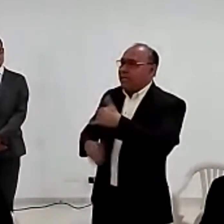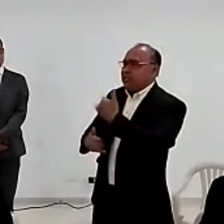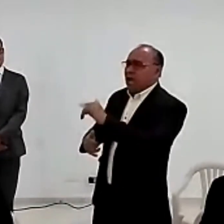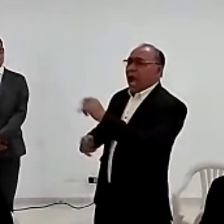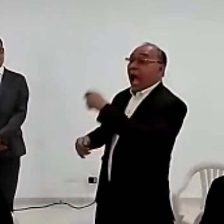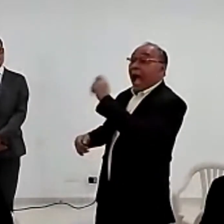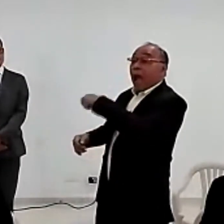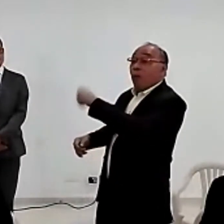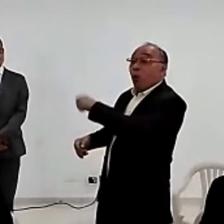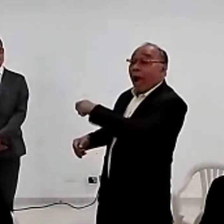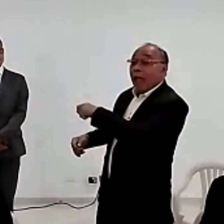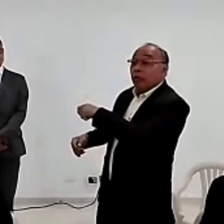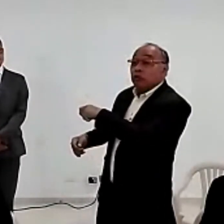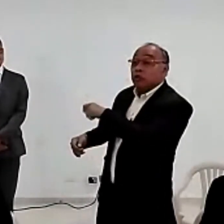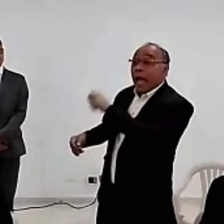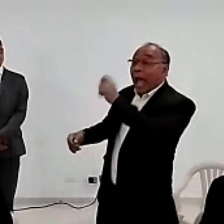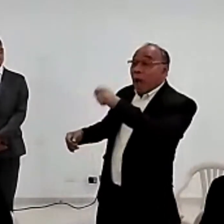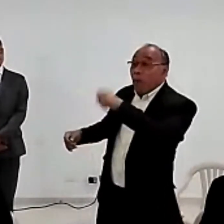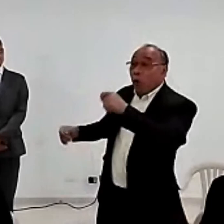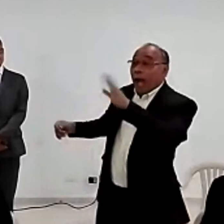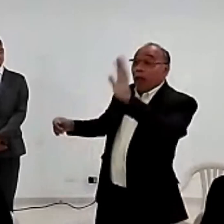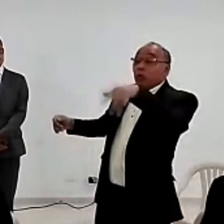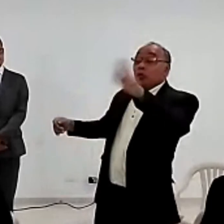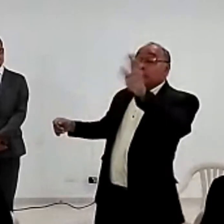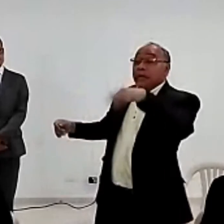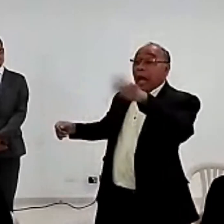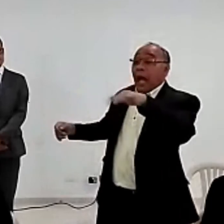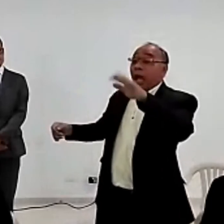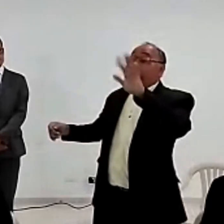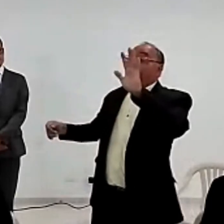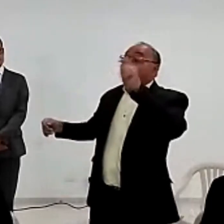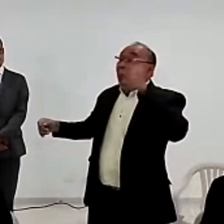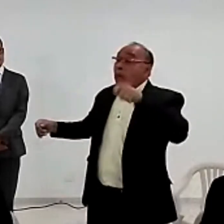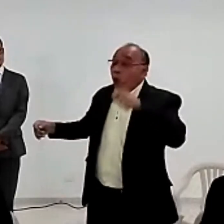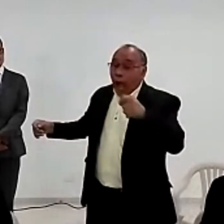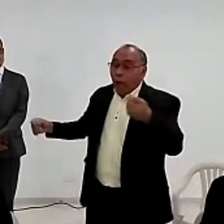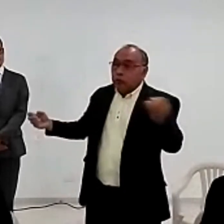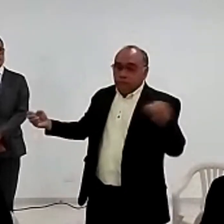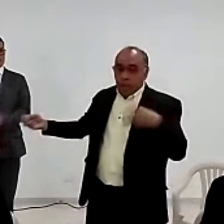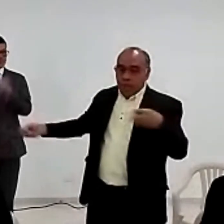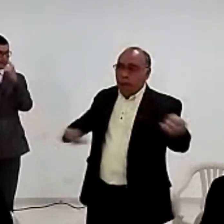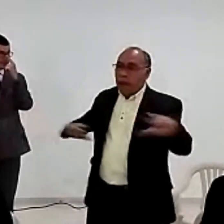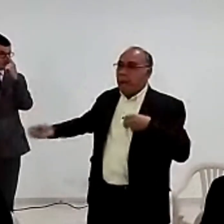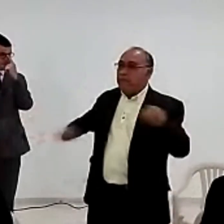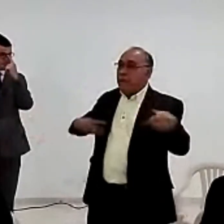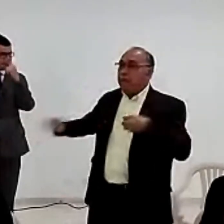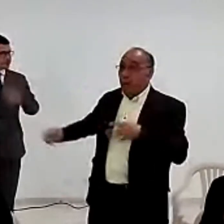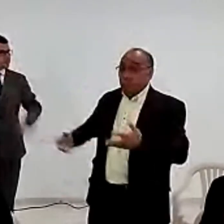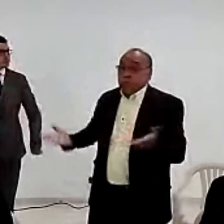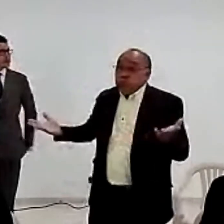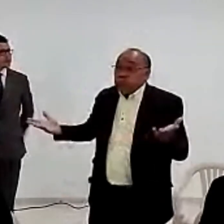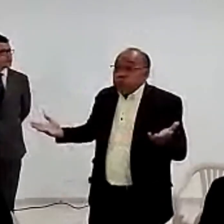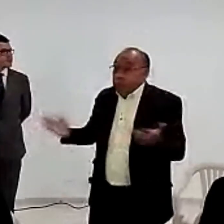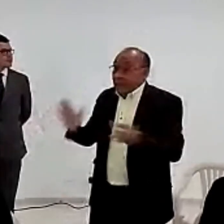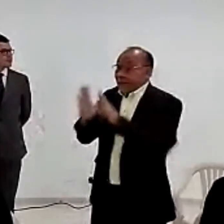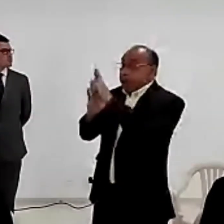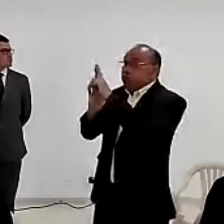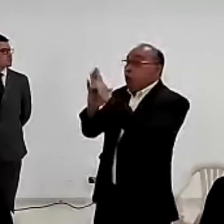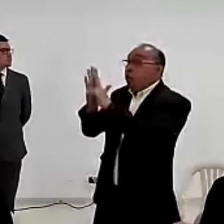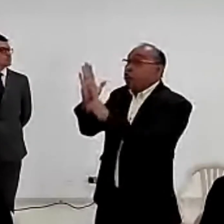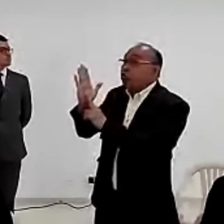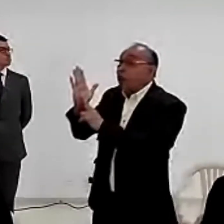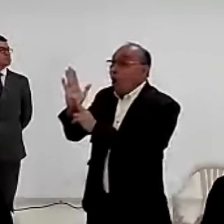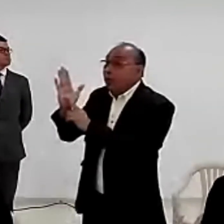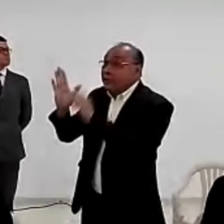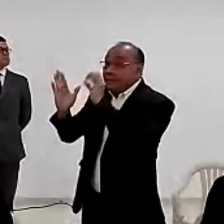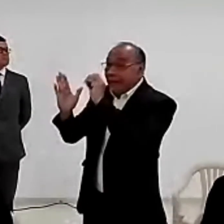que hable acerca de esta situación los abogados los abogados efectivamente nos están diciendo